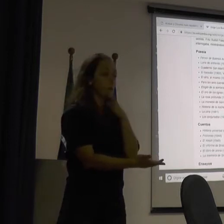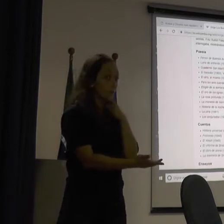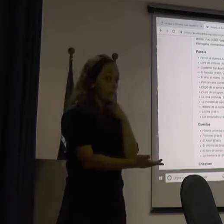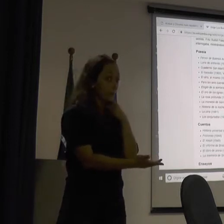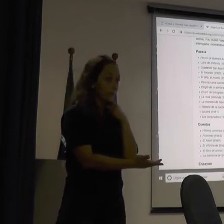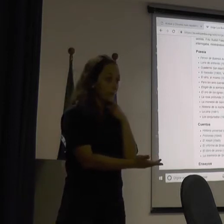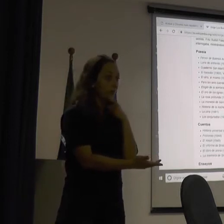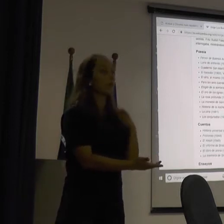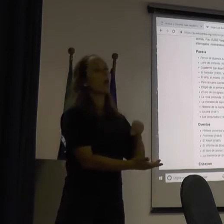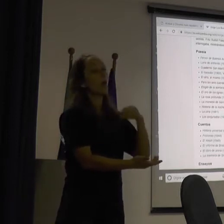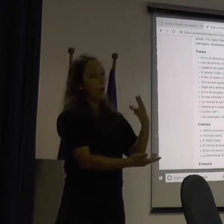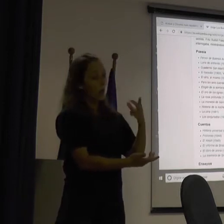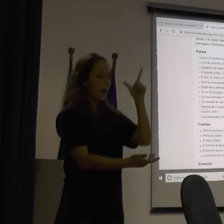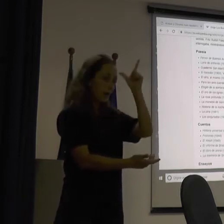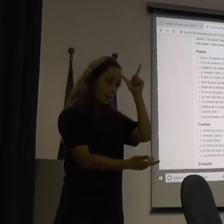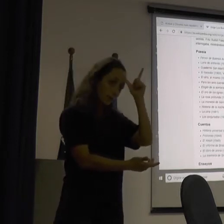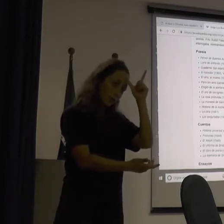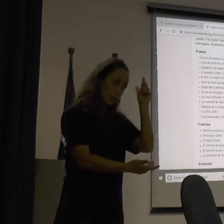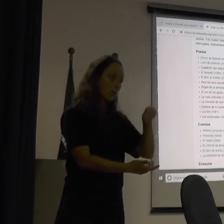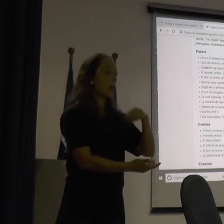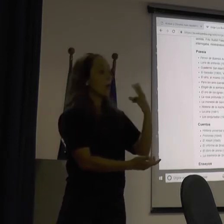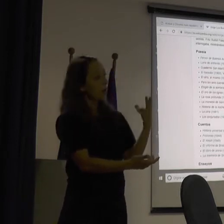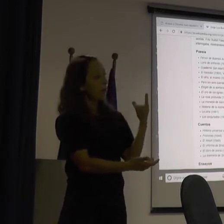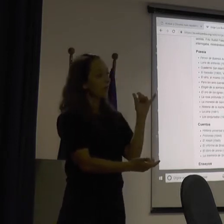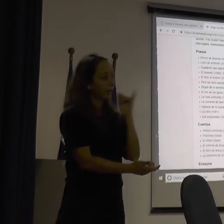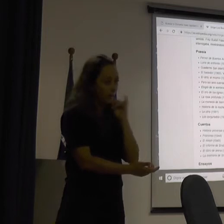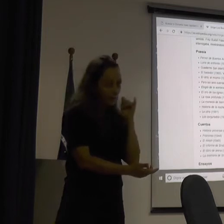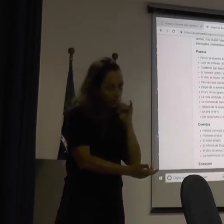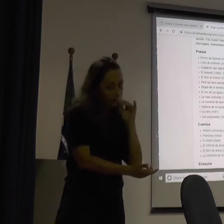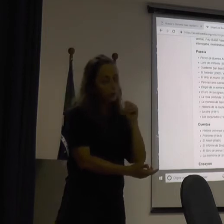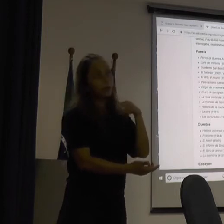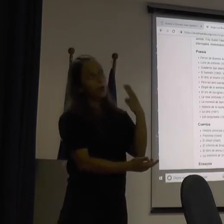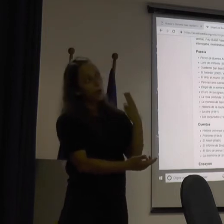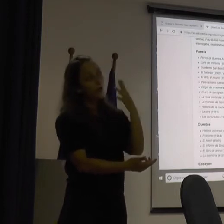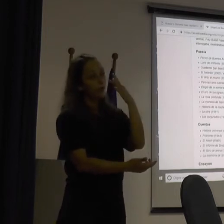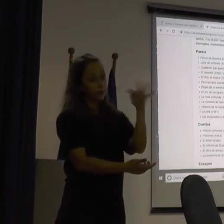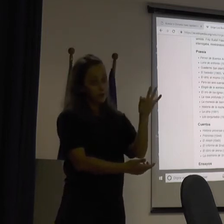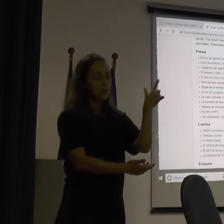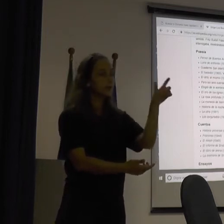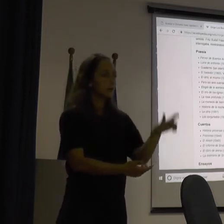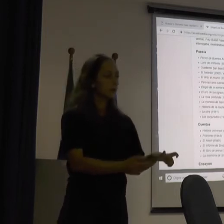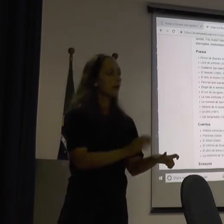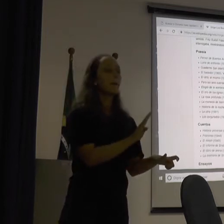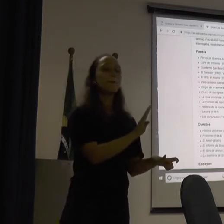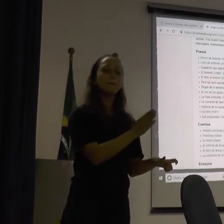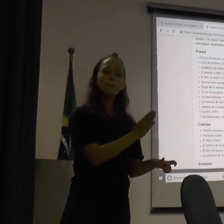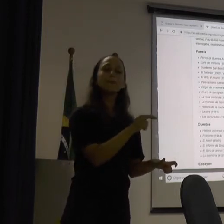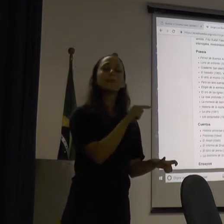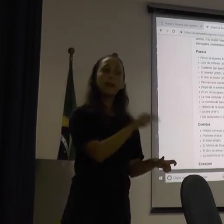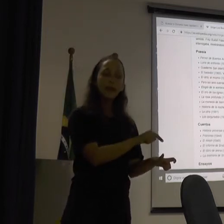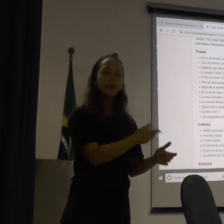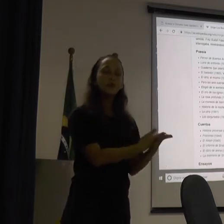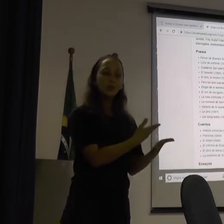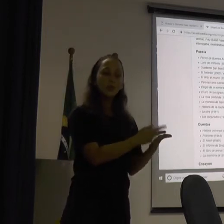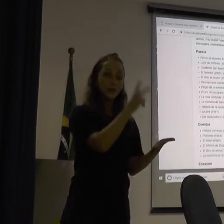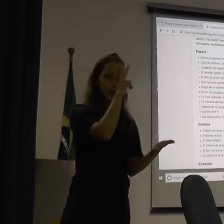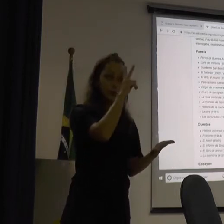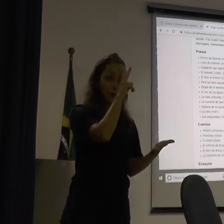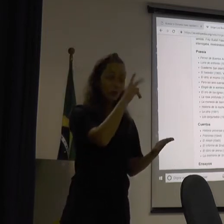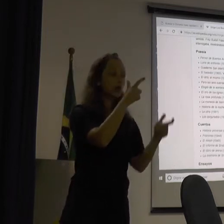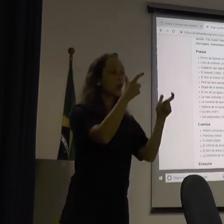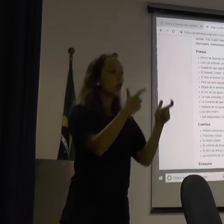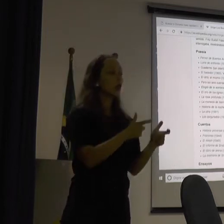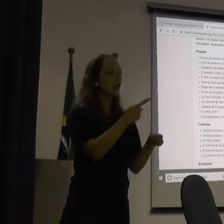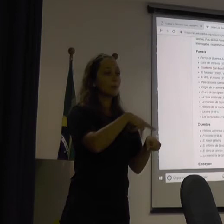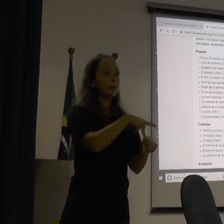no Borges, do italiano, né? Do francês também, que ele fez o secundário, ensino médio na Suíça,